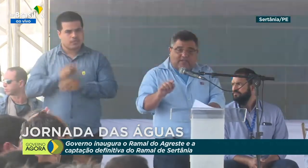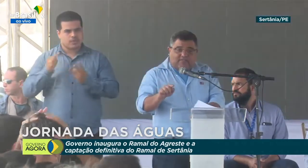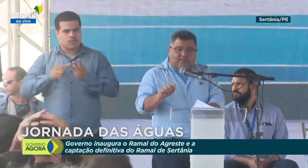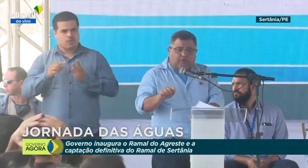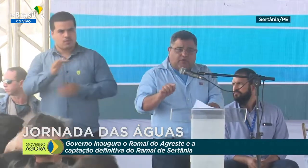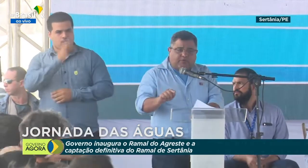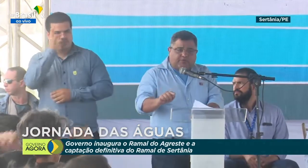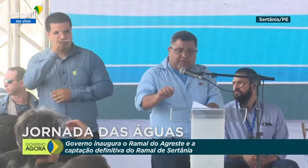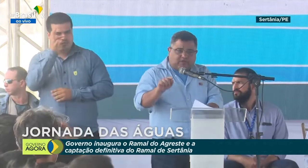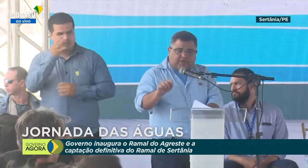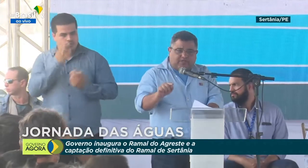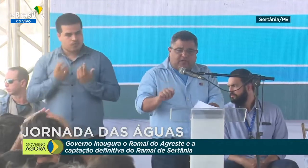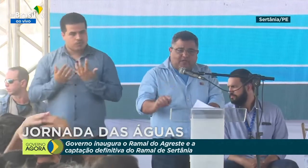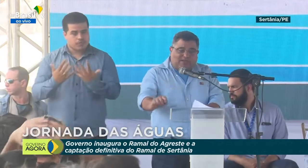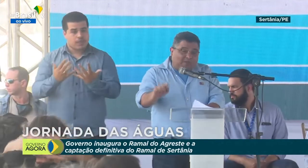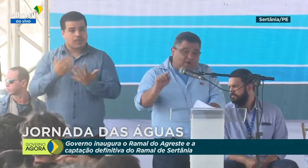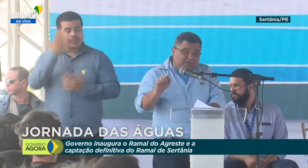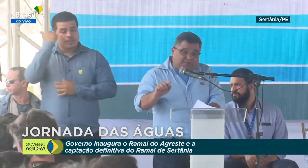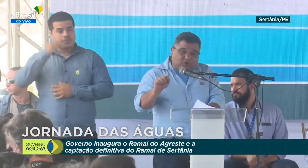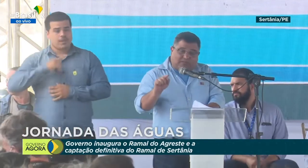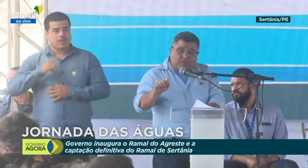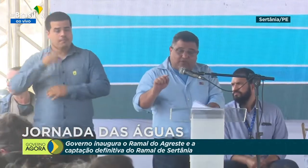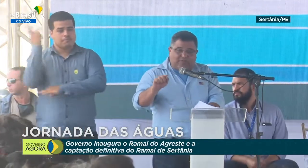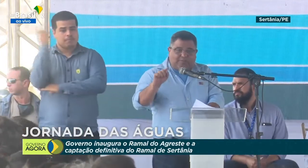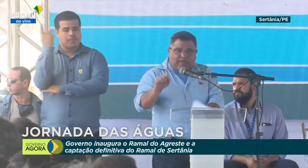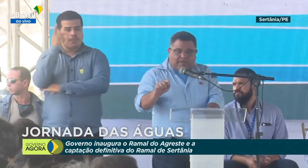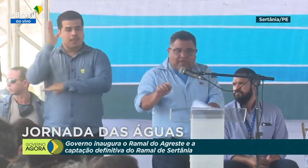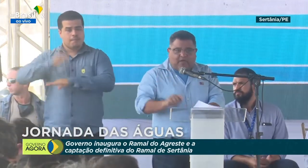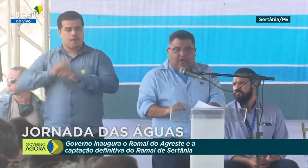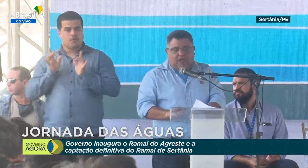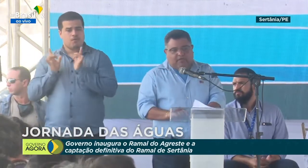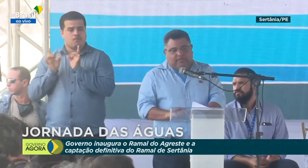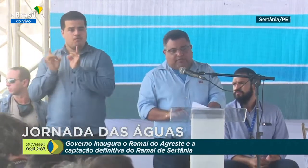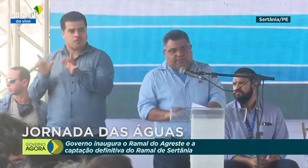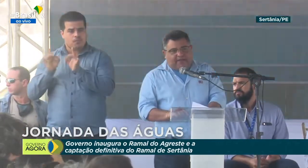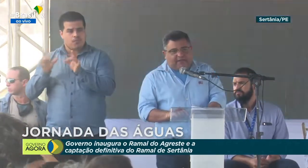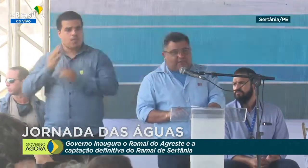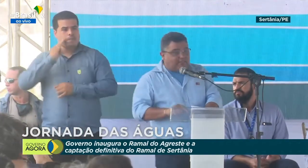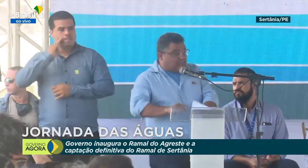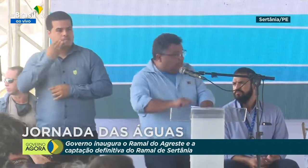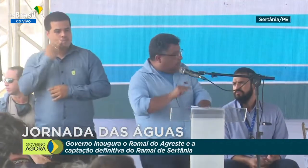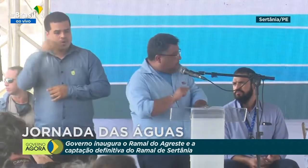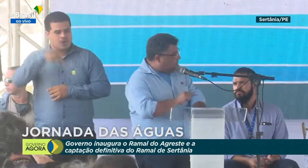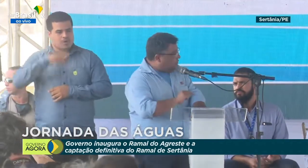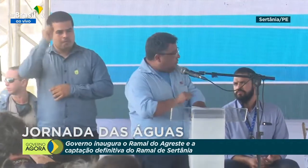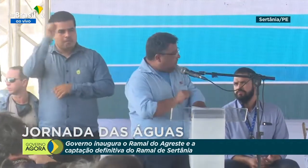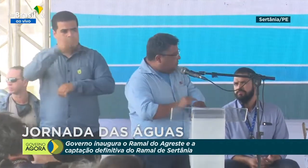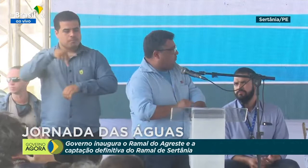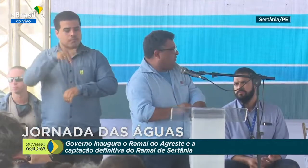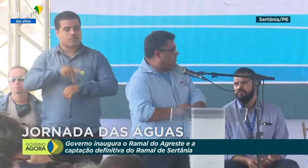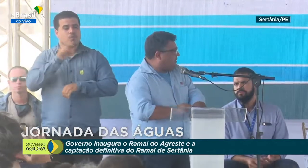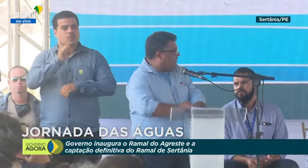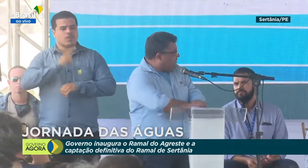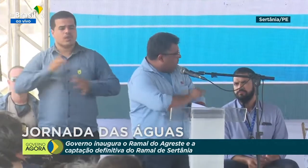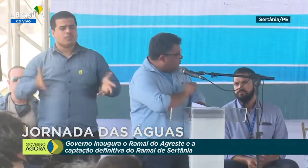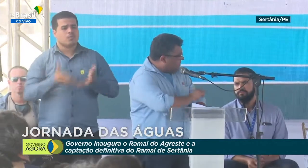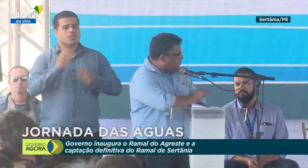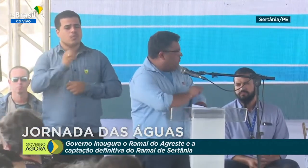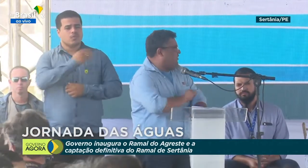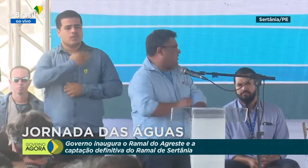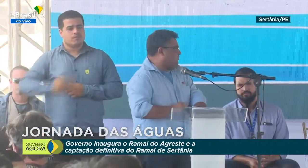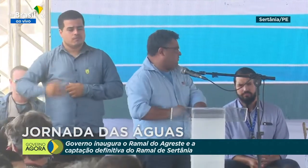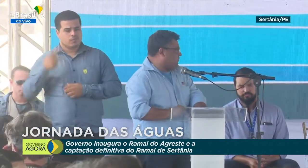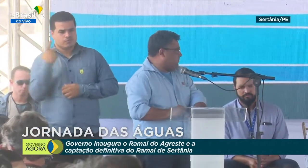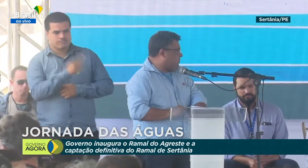em consideração que hoje Petrolina é o maior exportador de manga desse país. E quem proporcionou isso, presidente, foi o